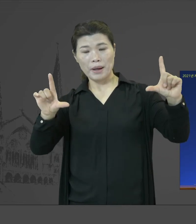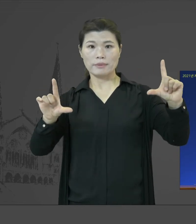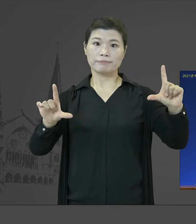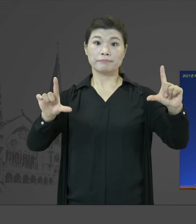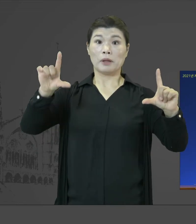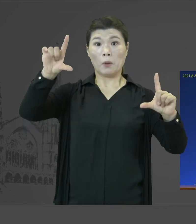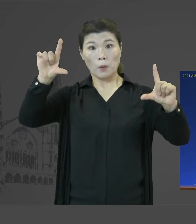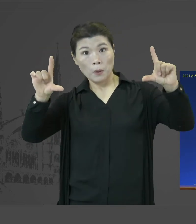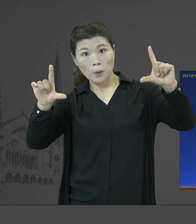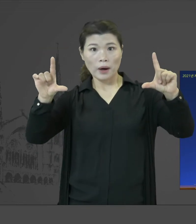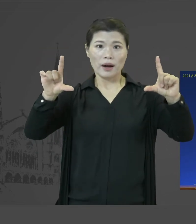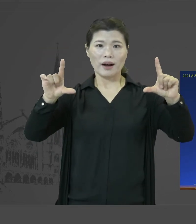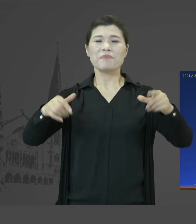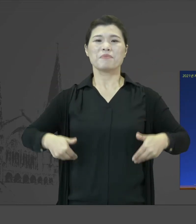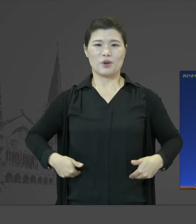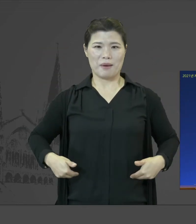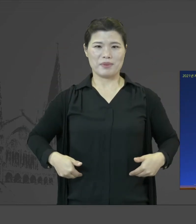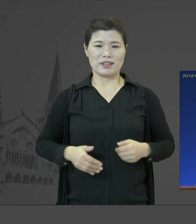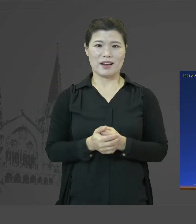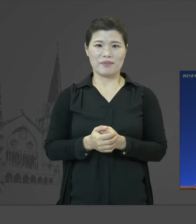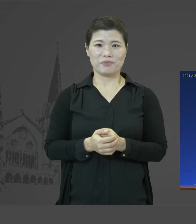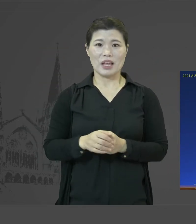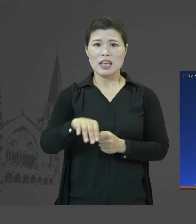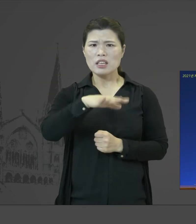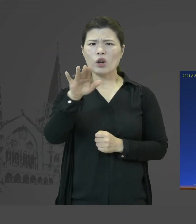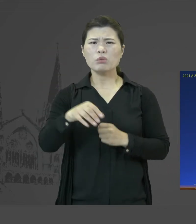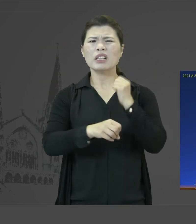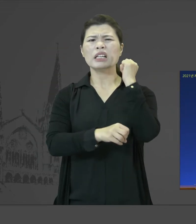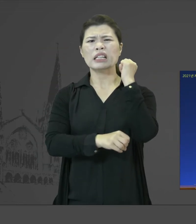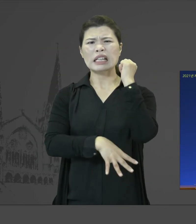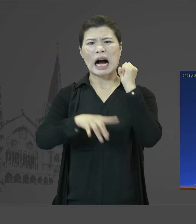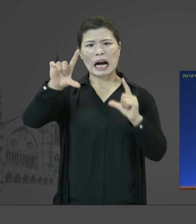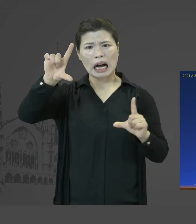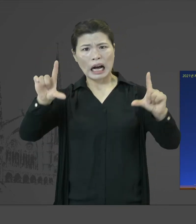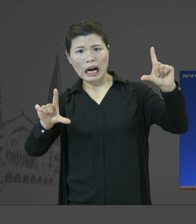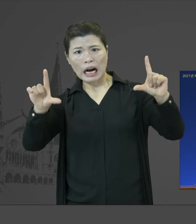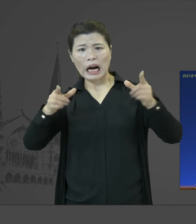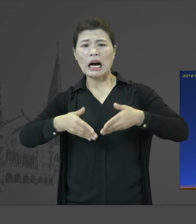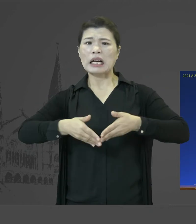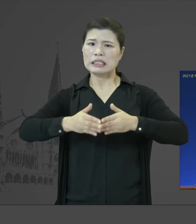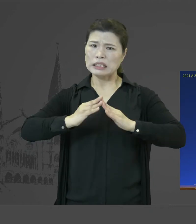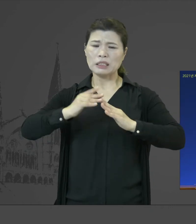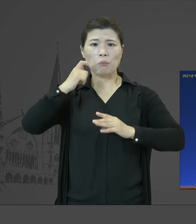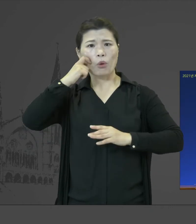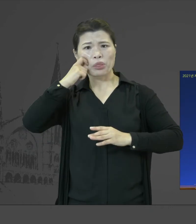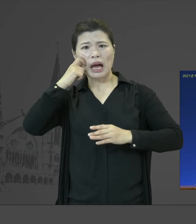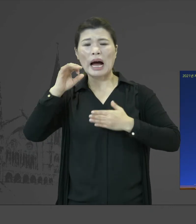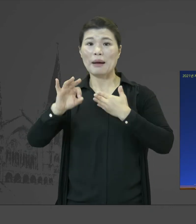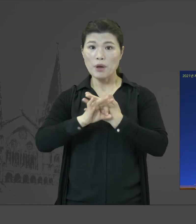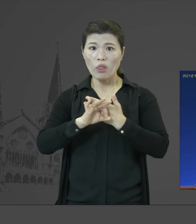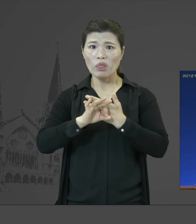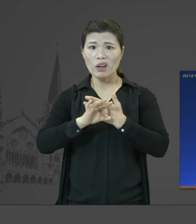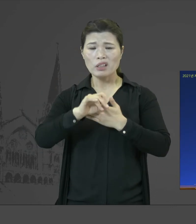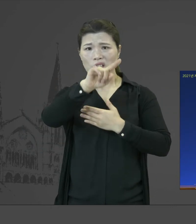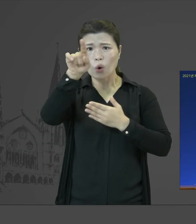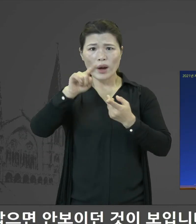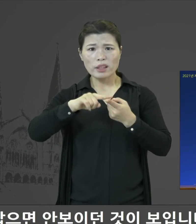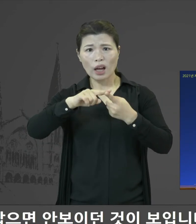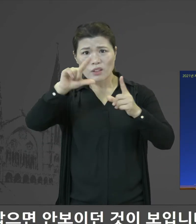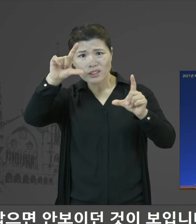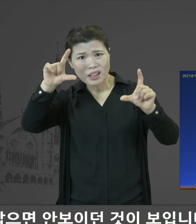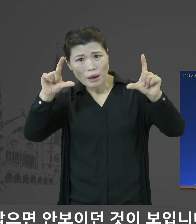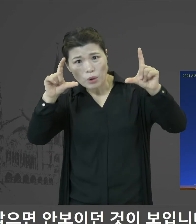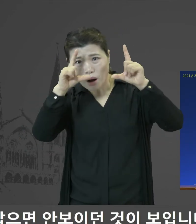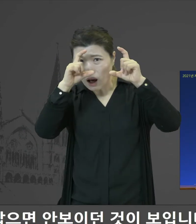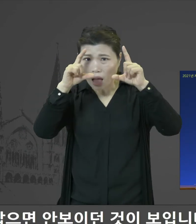보입니다. 우리가 안 보이는 이유가 각이 잘못돼서 안 보이는 이유도 있어요. 각만 잘 잡으면 사물들의 어떤